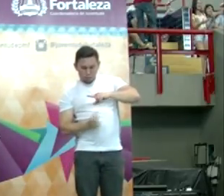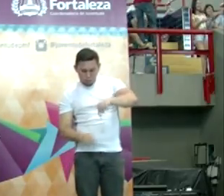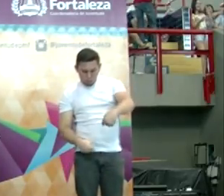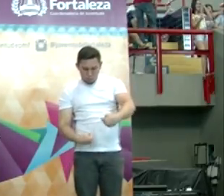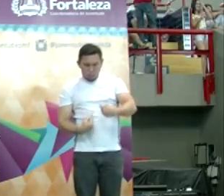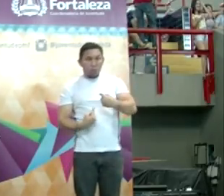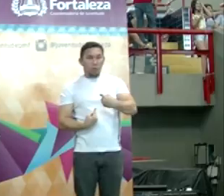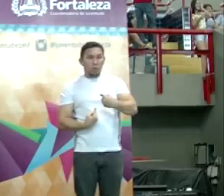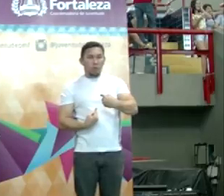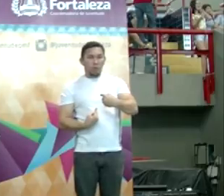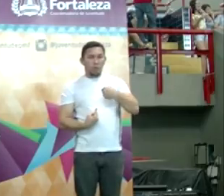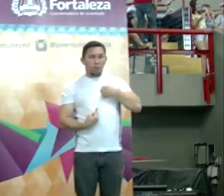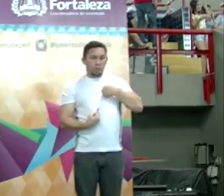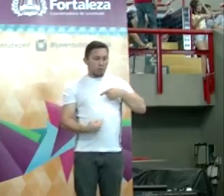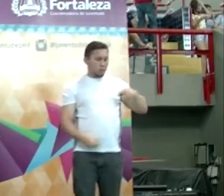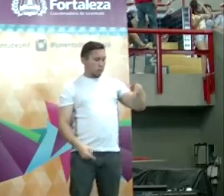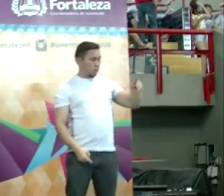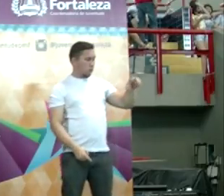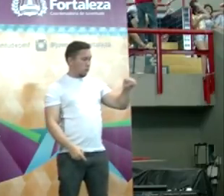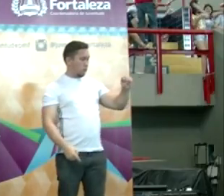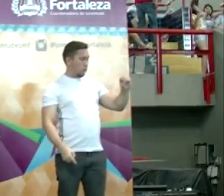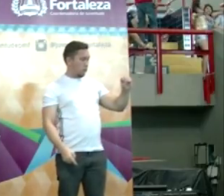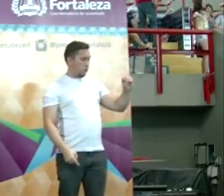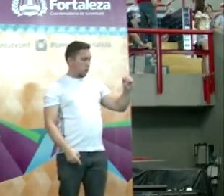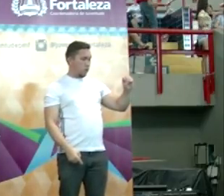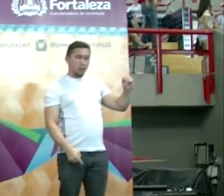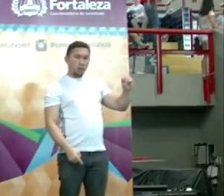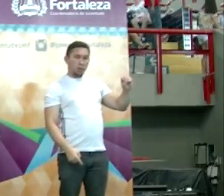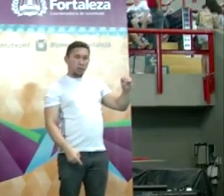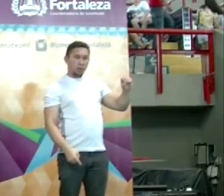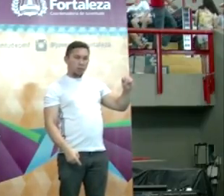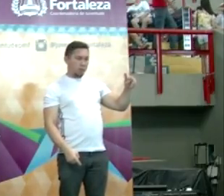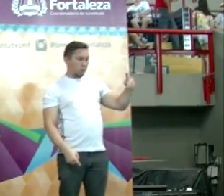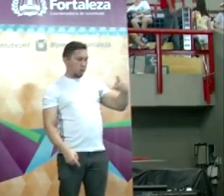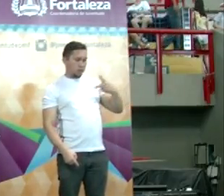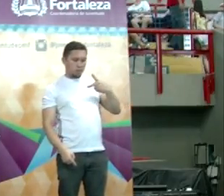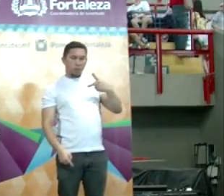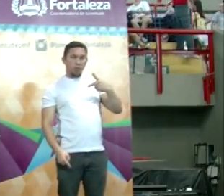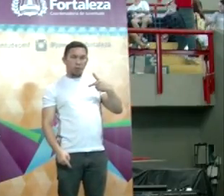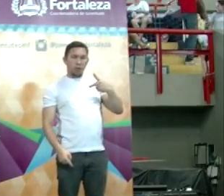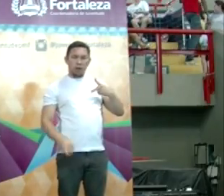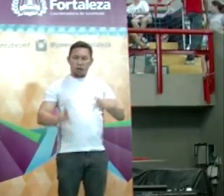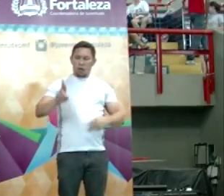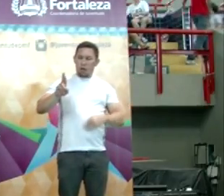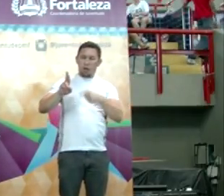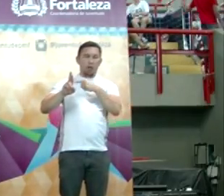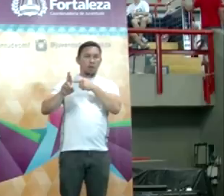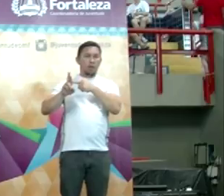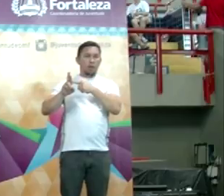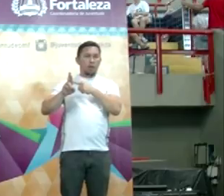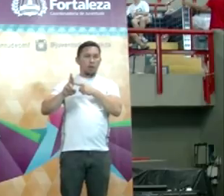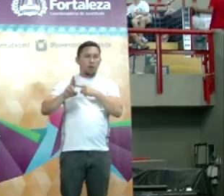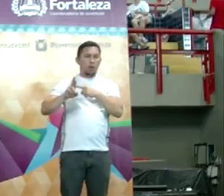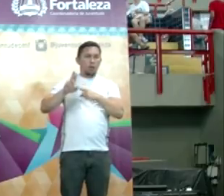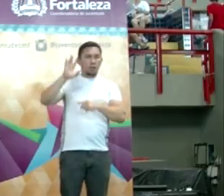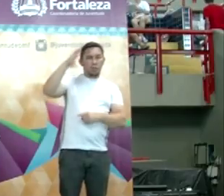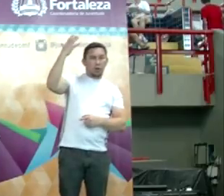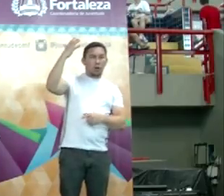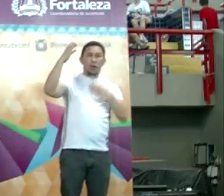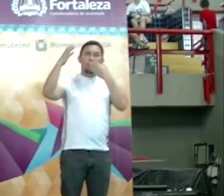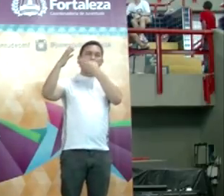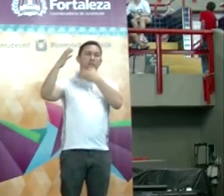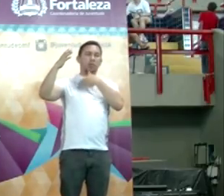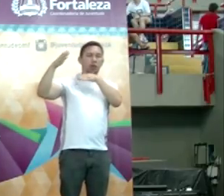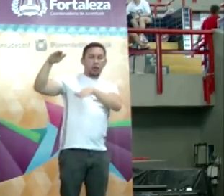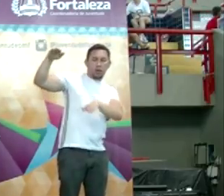mim. Aí eu tenho o peso e a normal. Elas não formam par de reação. Nunca. Porque elas se